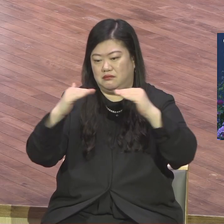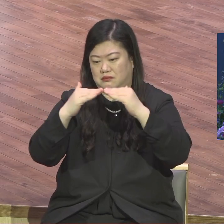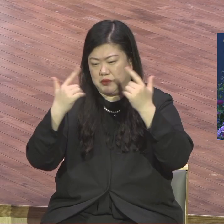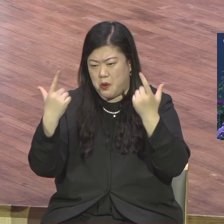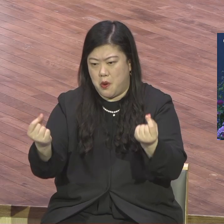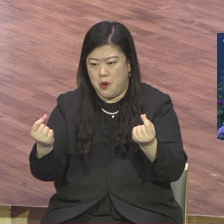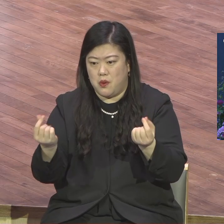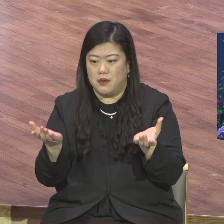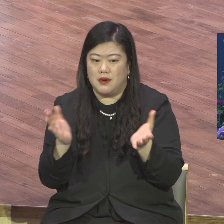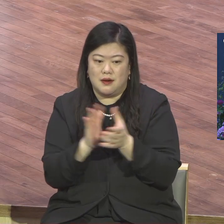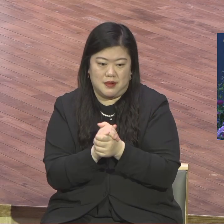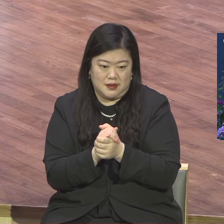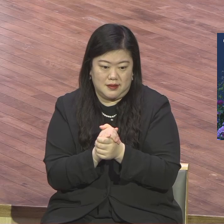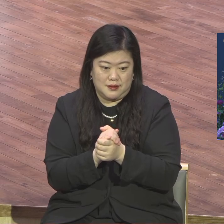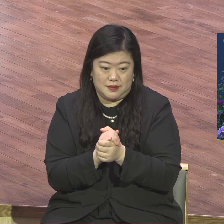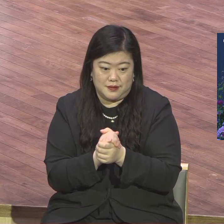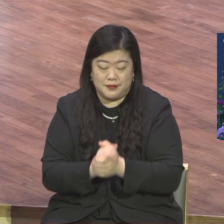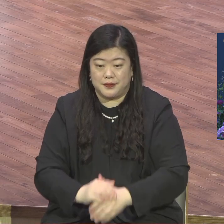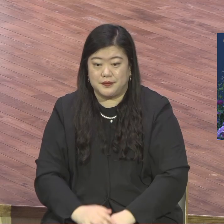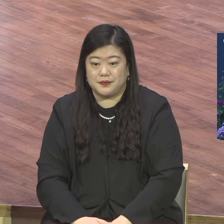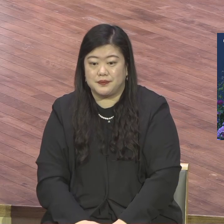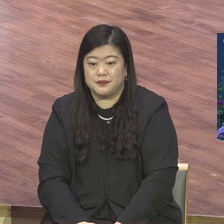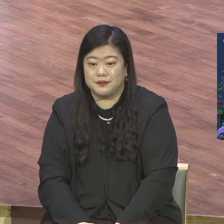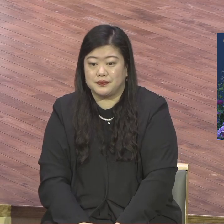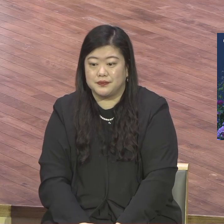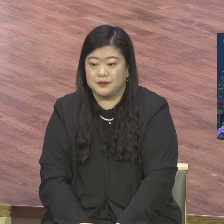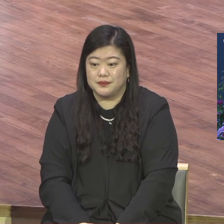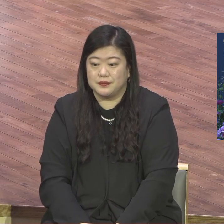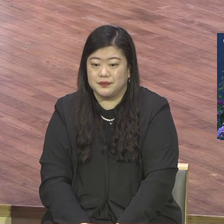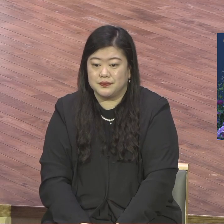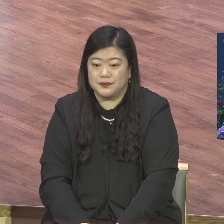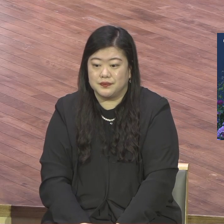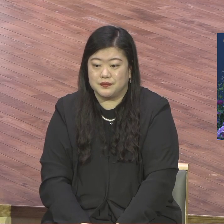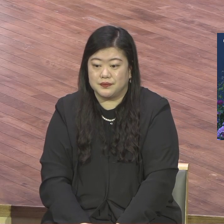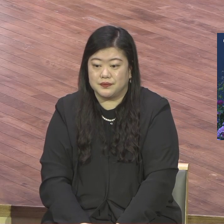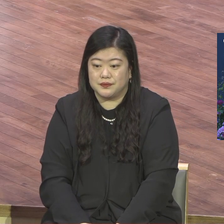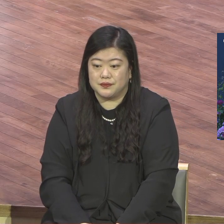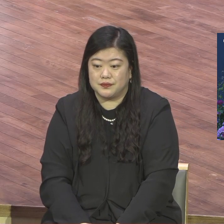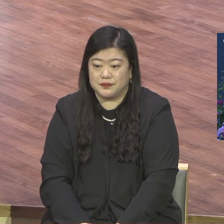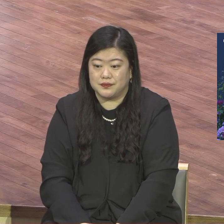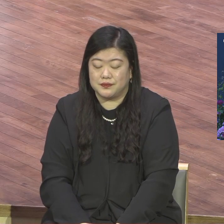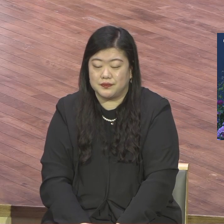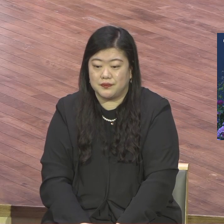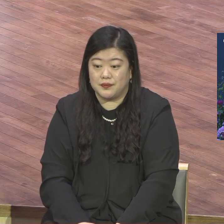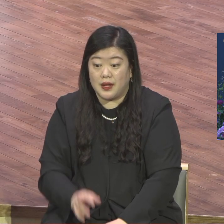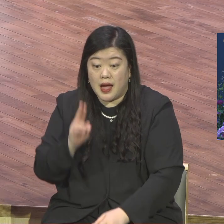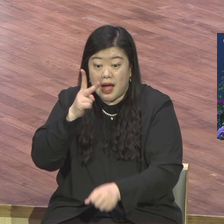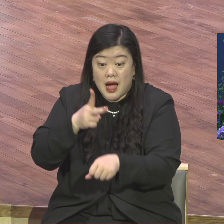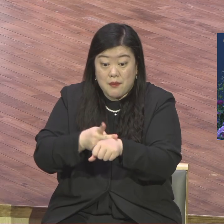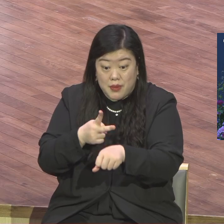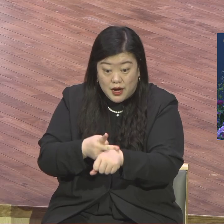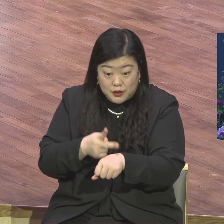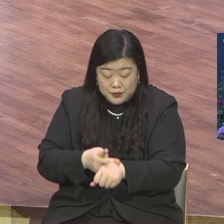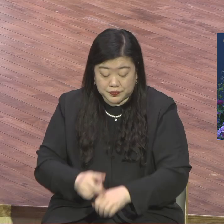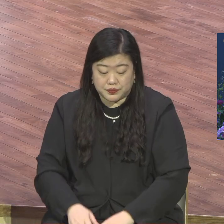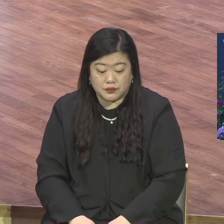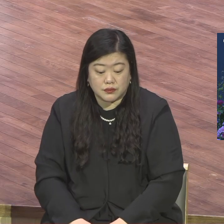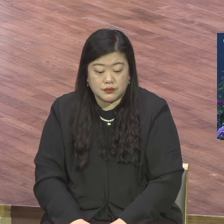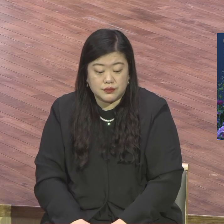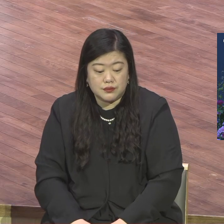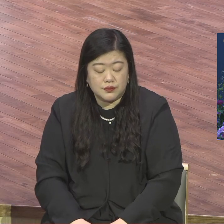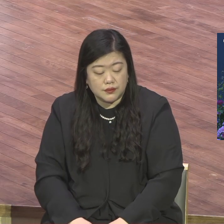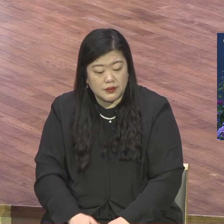아멘. 사도 바울이 이스라엘 백성들이 하나님으로부터 최고의 축복을 먼저